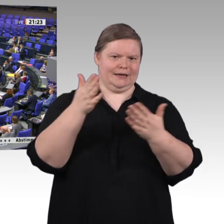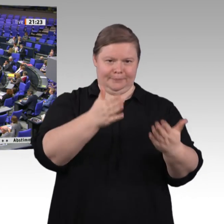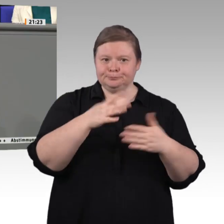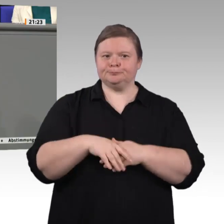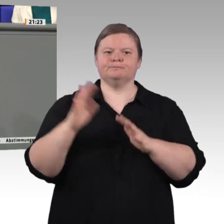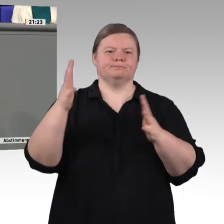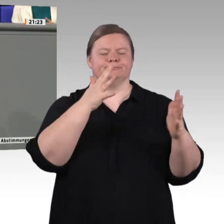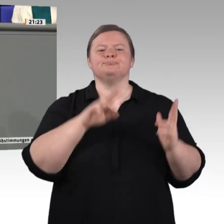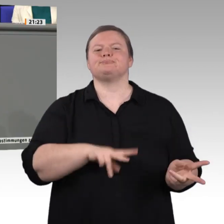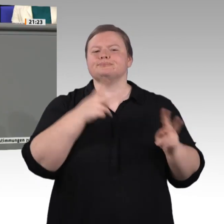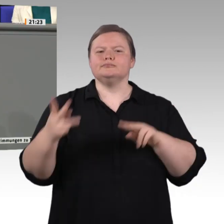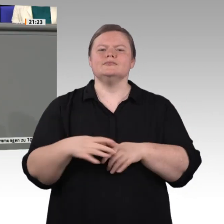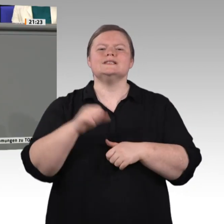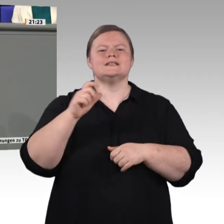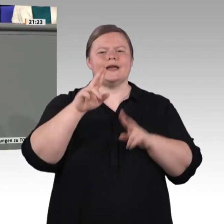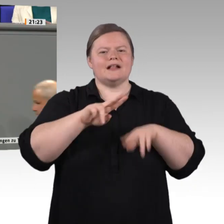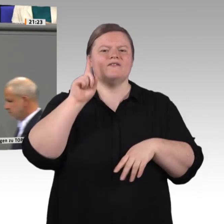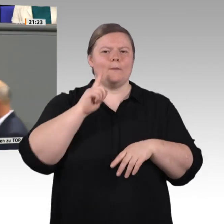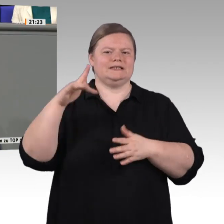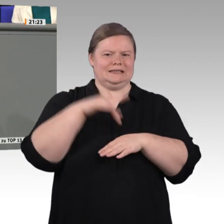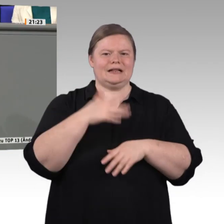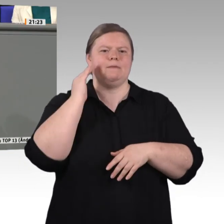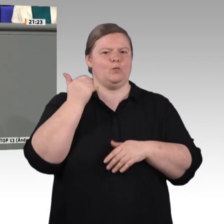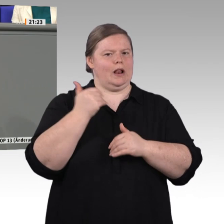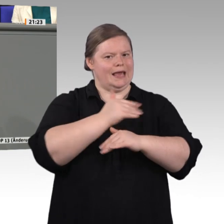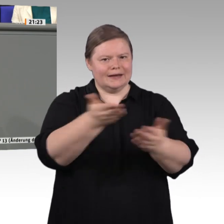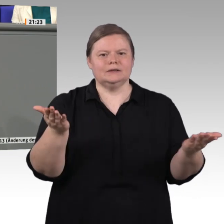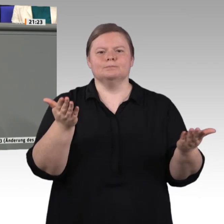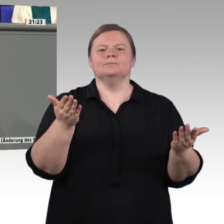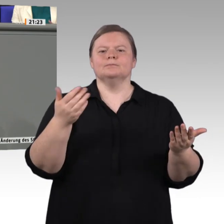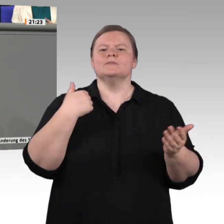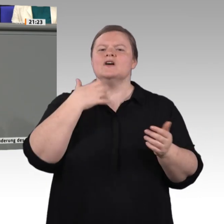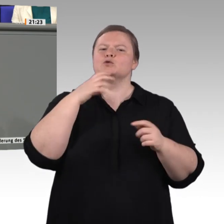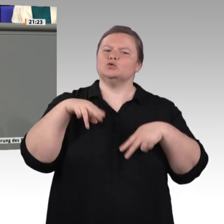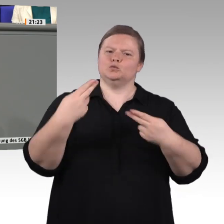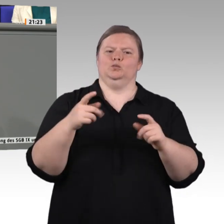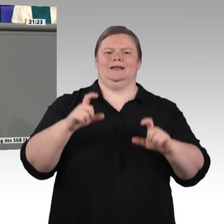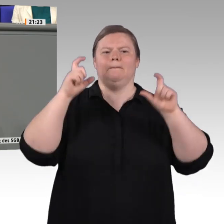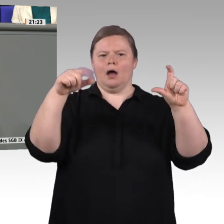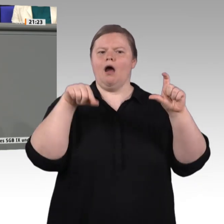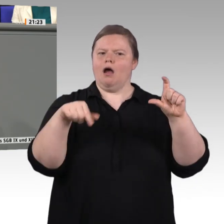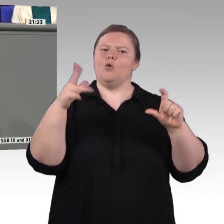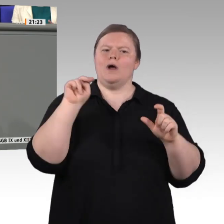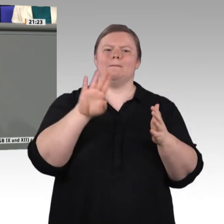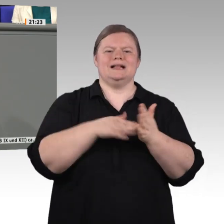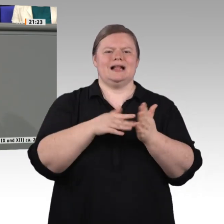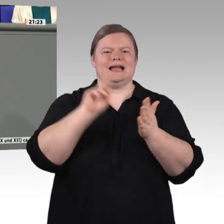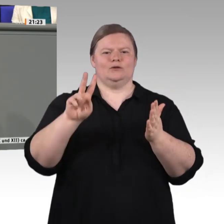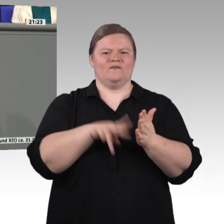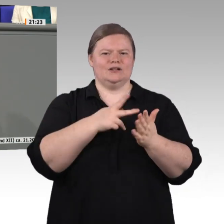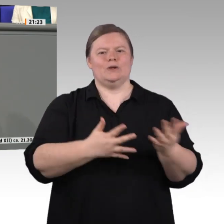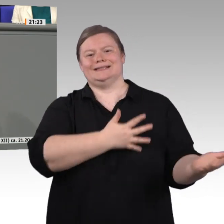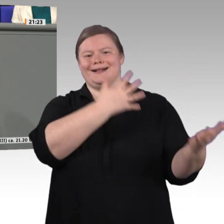UN-Behindertenrechtskonvention. Diese 10 Jahre, entgegen allem, was wir gehört haben, können wir jetzt feststellen, die stehen für